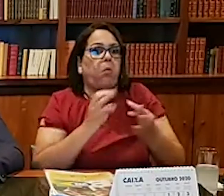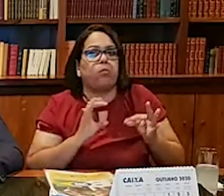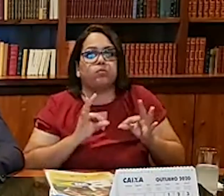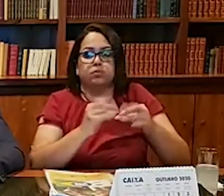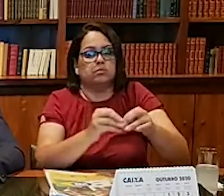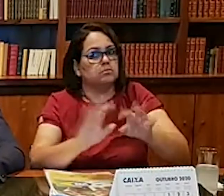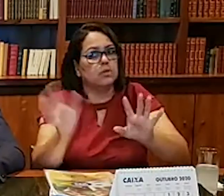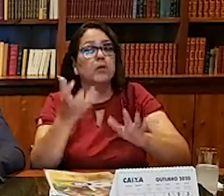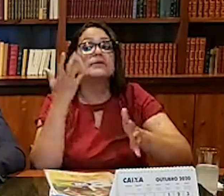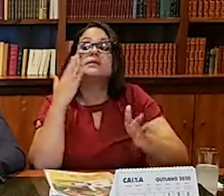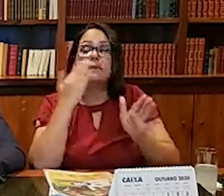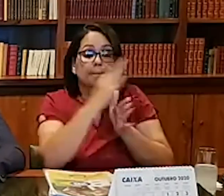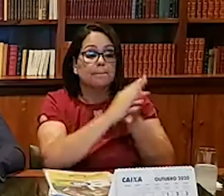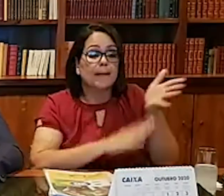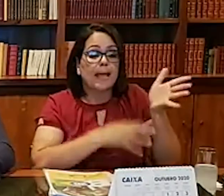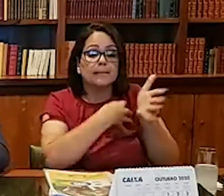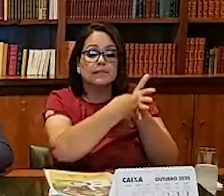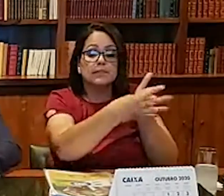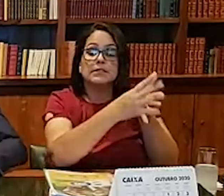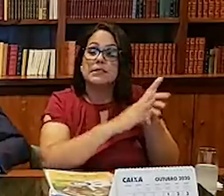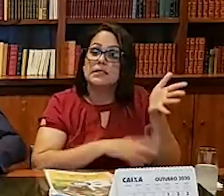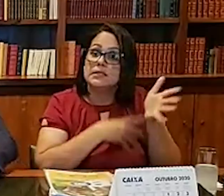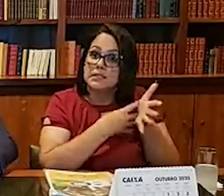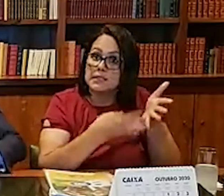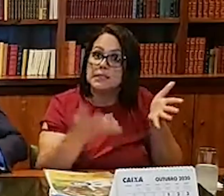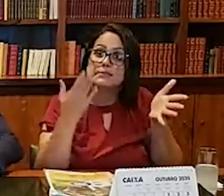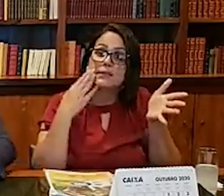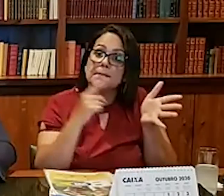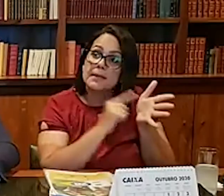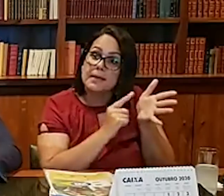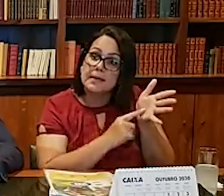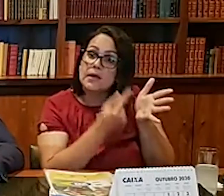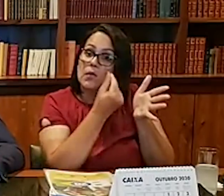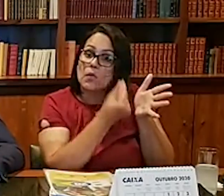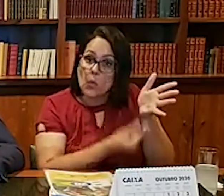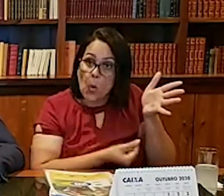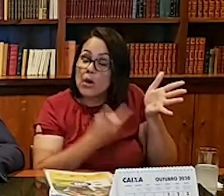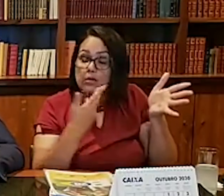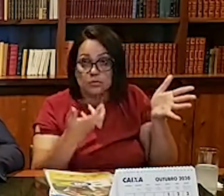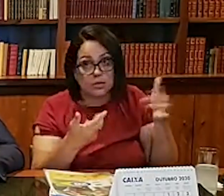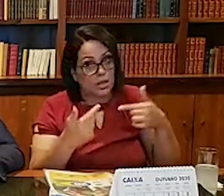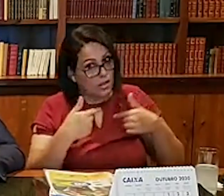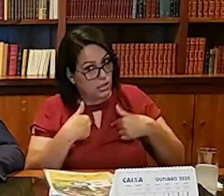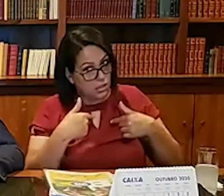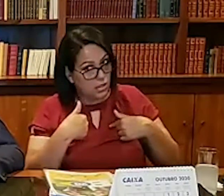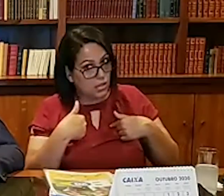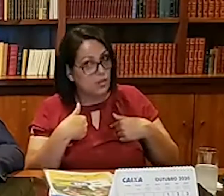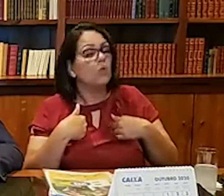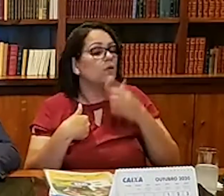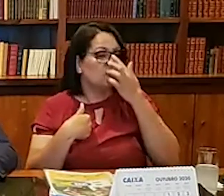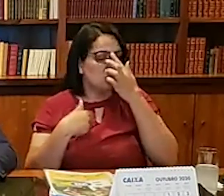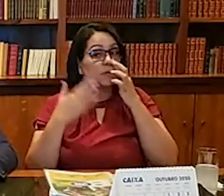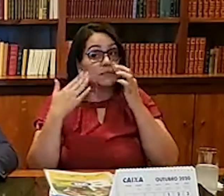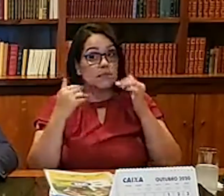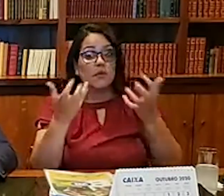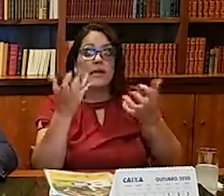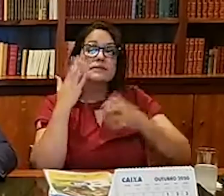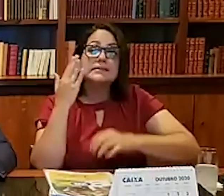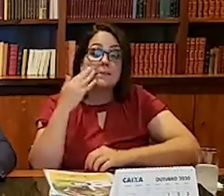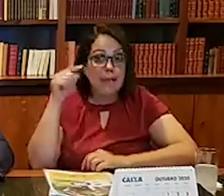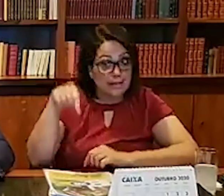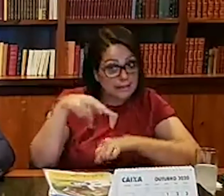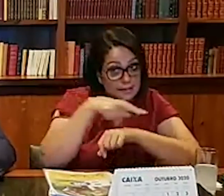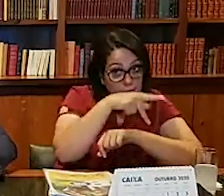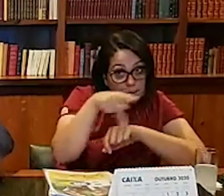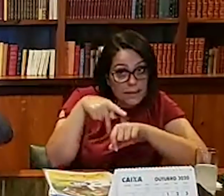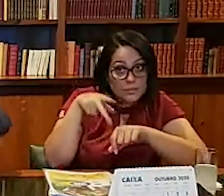querer a planilha de custo há uma sede e da minha parte né Sei que não compete a missa Aí eu quero saber se esse